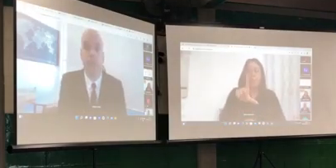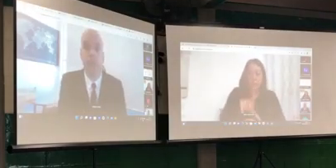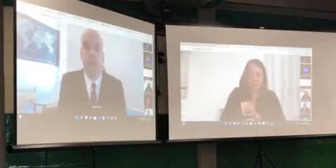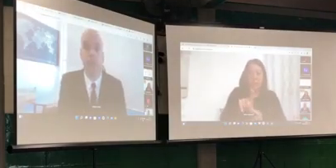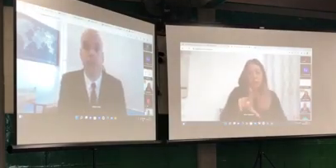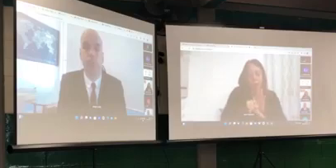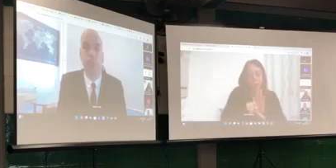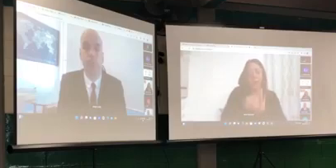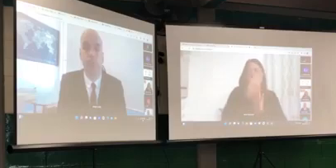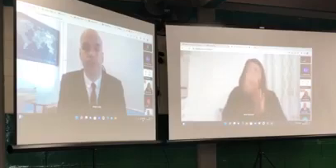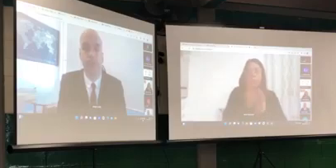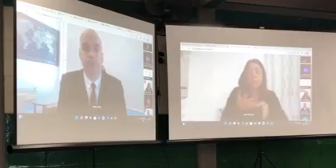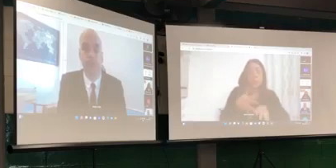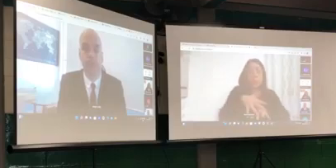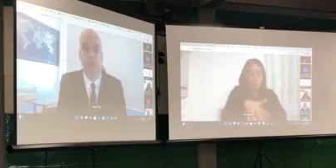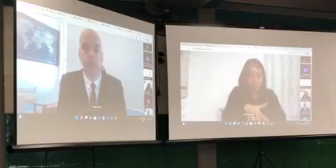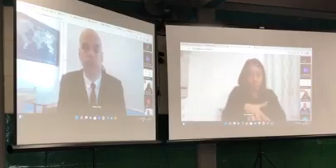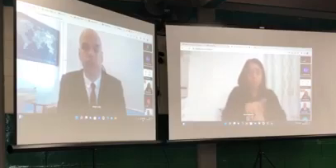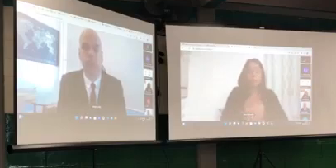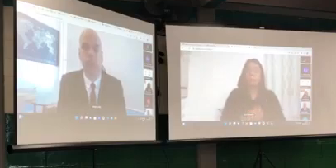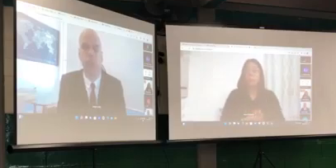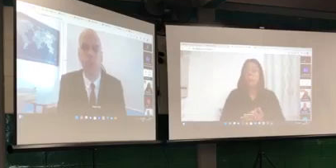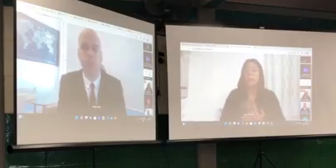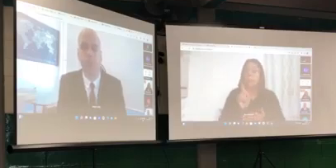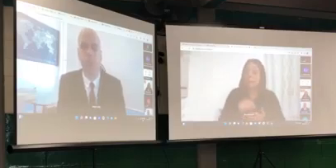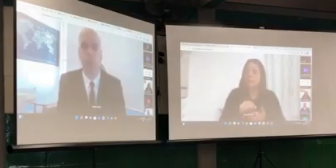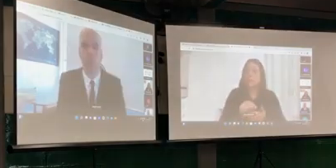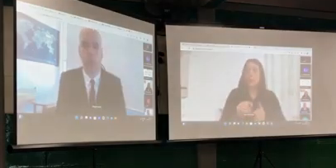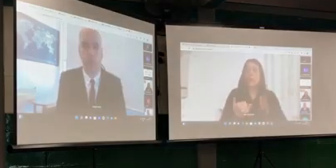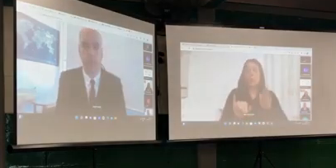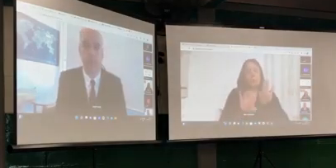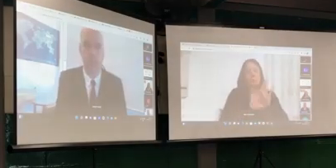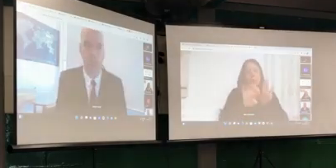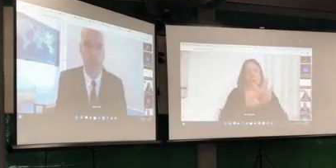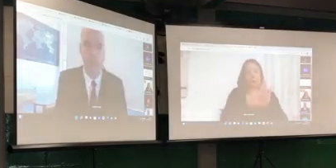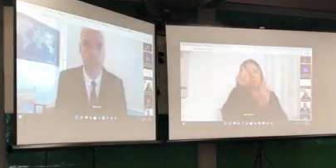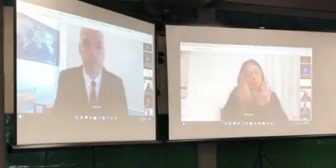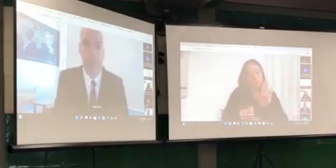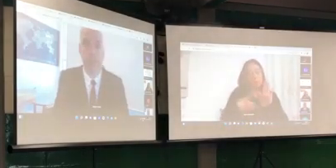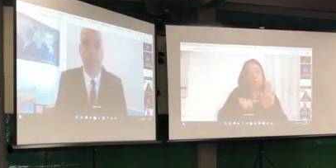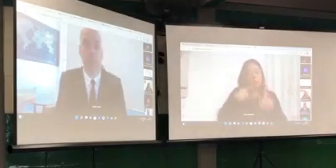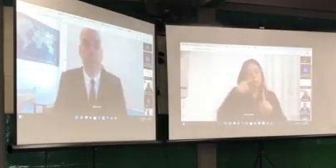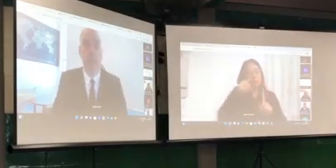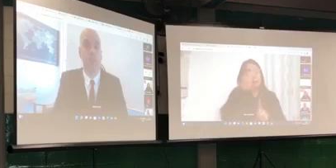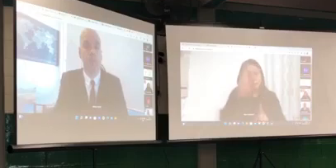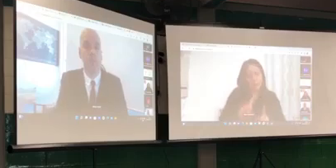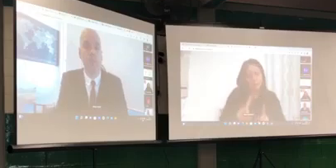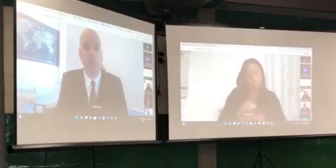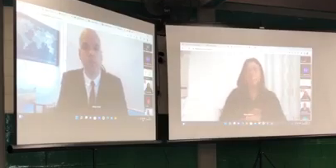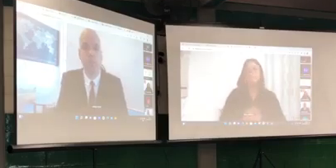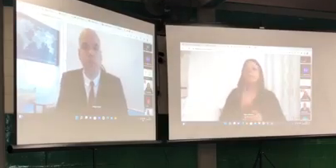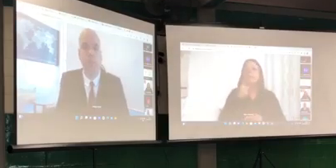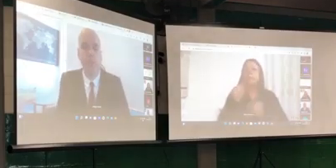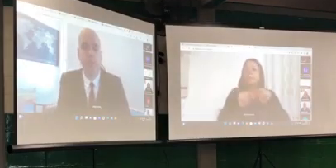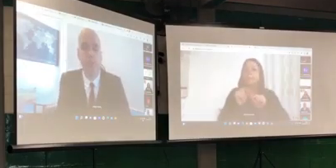de Inclusão, né? Que é o Estatuto da Pessoa com Deficiência, né? Também vou falar um pouquinho sobre a Lei